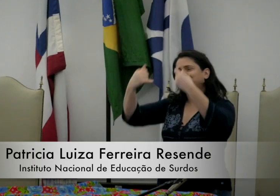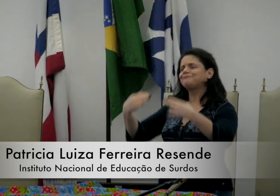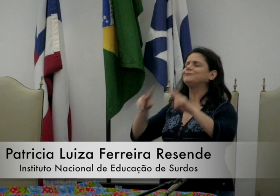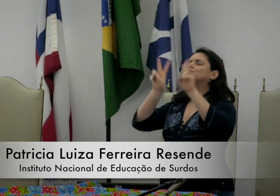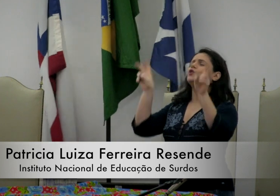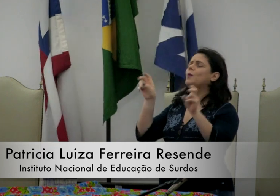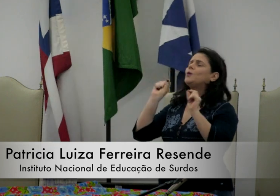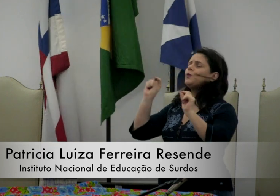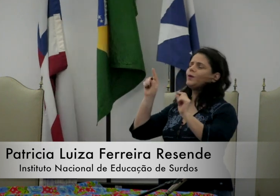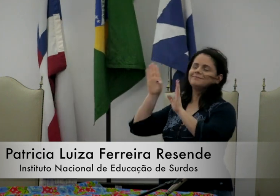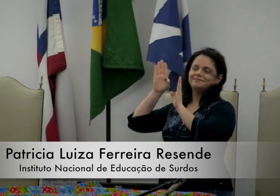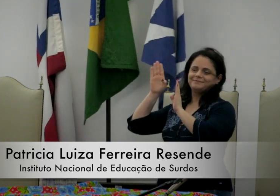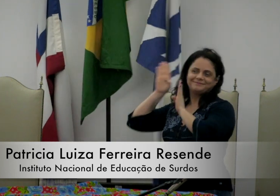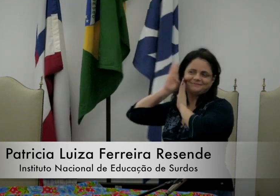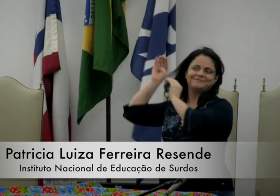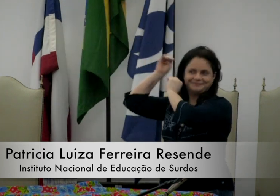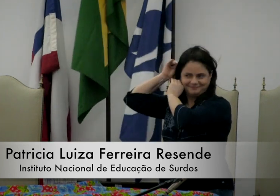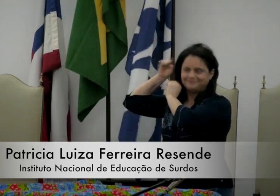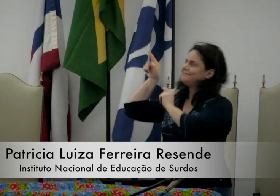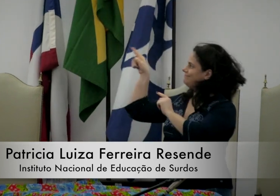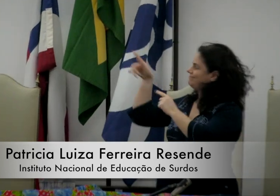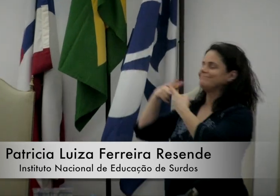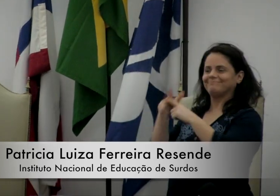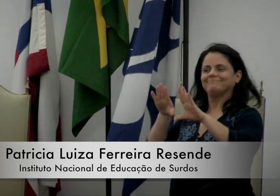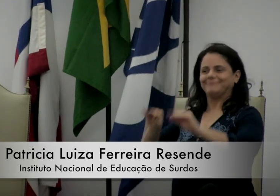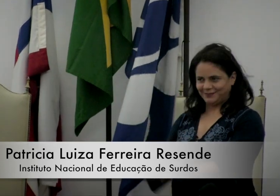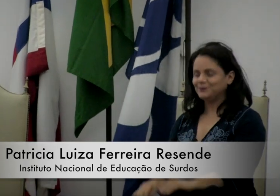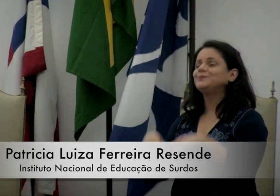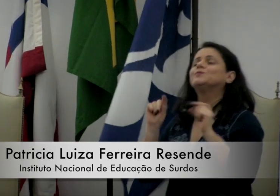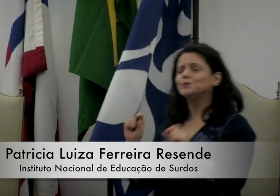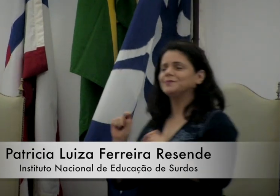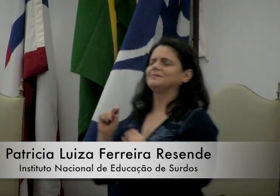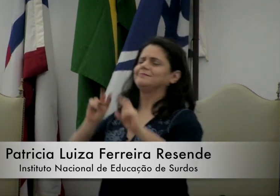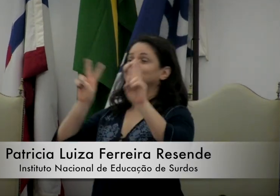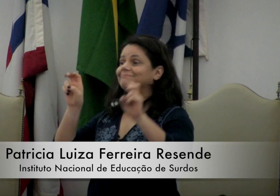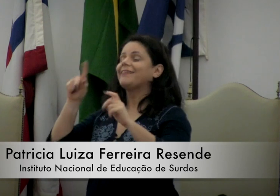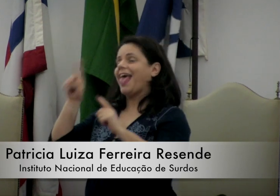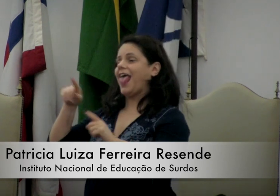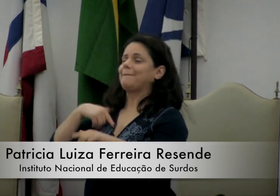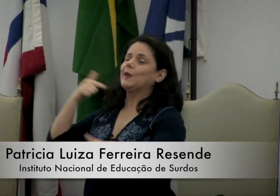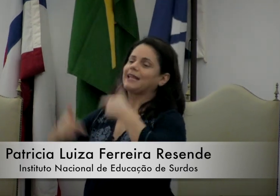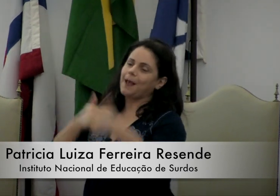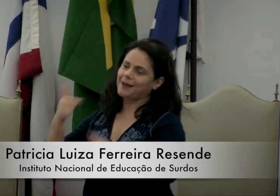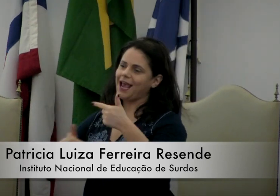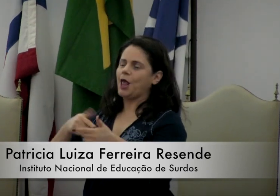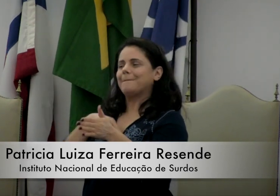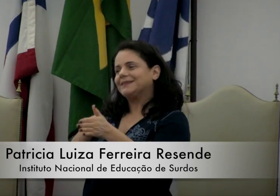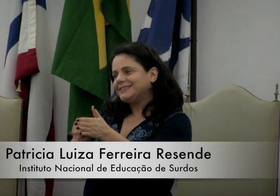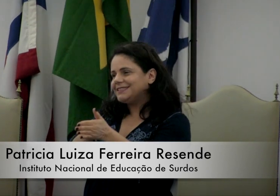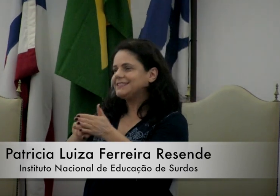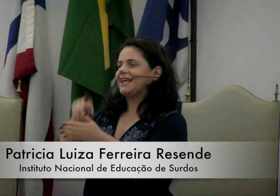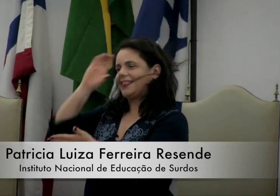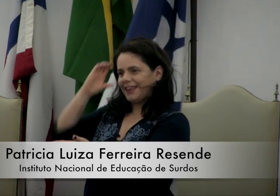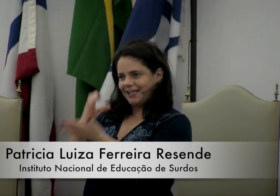Então, eu gostaria de explicar um pouco sobre o tema da surdez, a medicalização da surdez. Esse